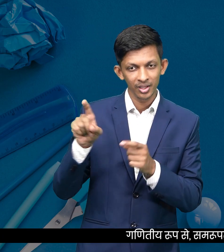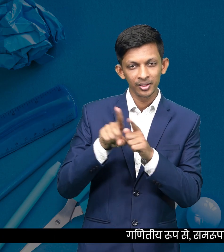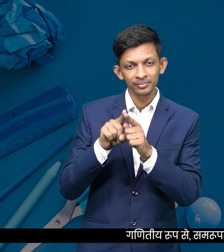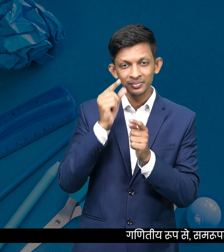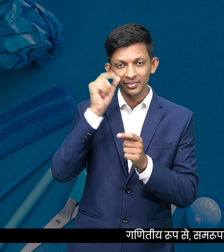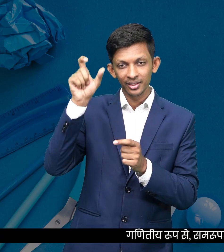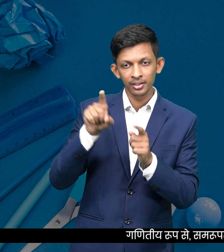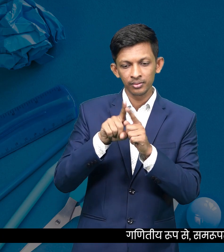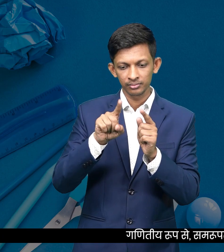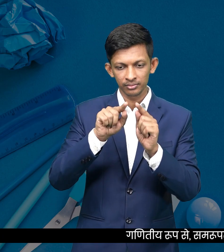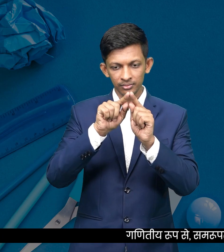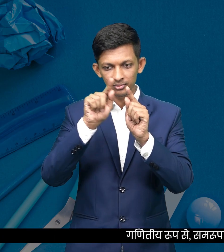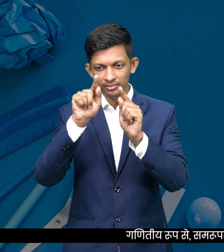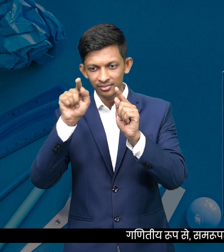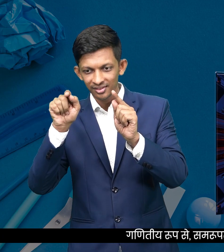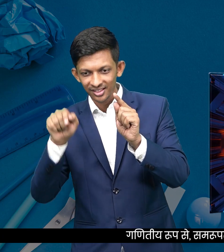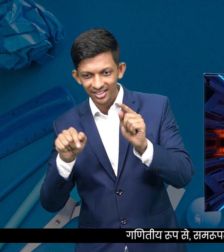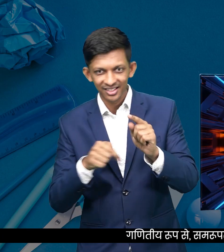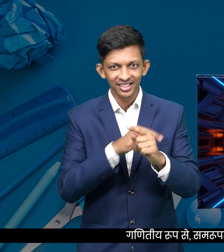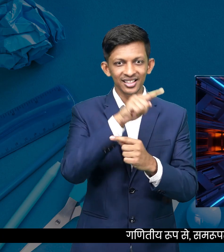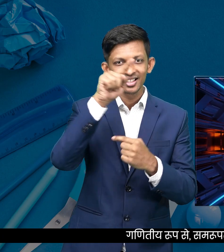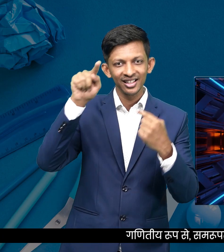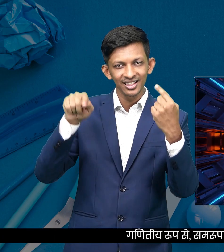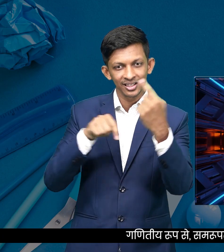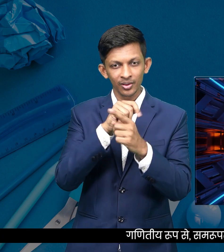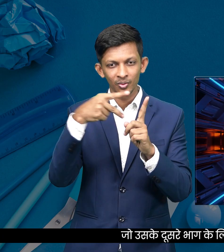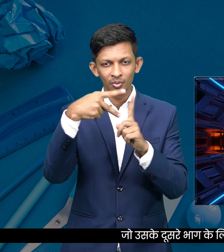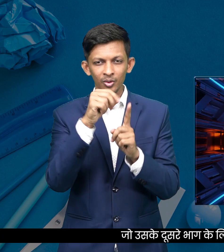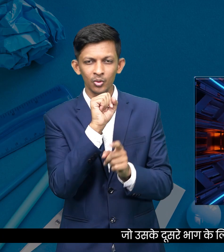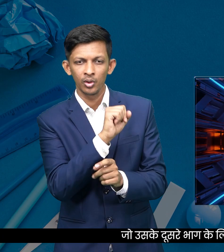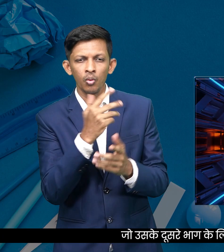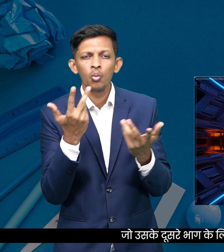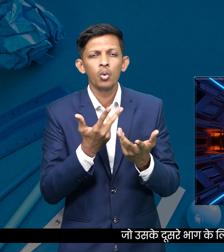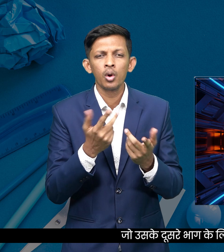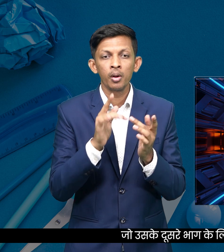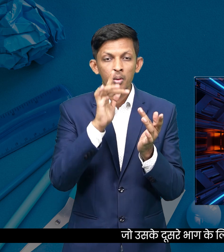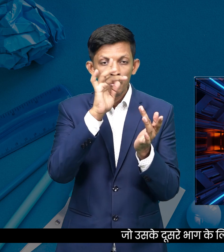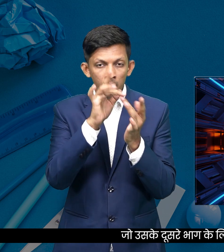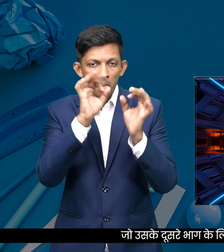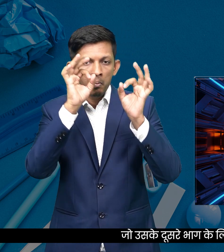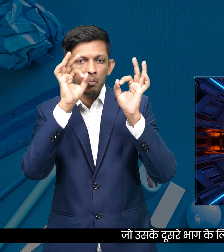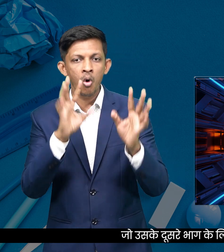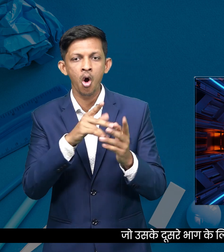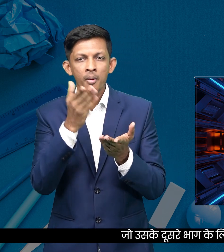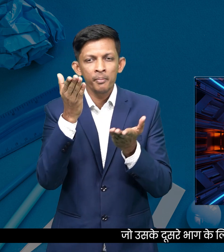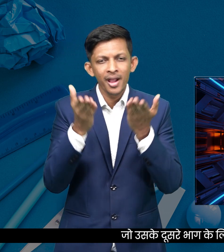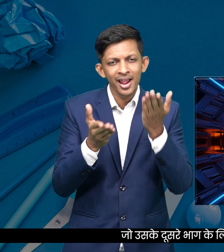गणितीय रूप से समरूपता का अर्थ एक आकृति है जो उसके दूसरे भाग के लिए एक सटीक समानता